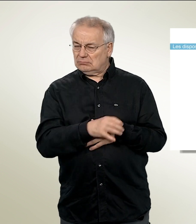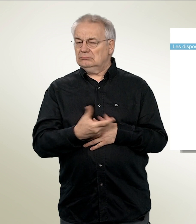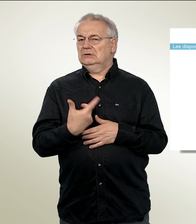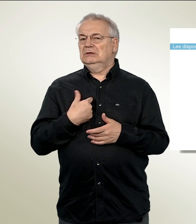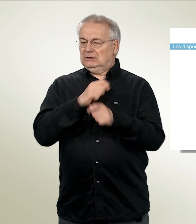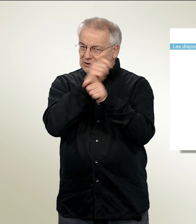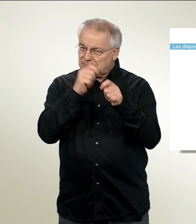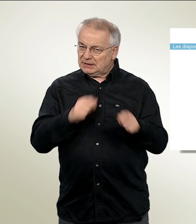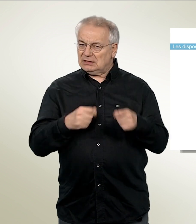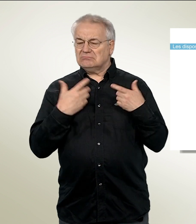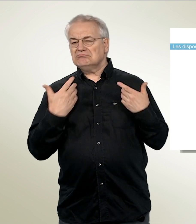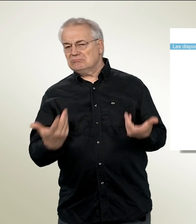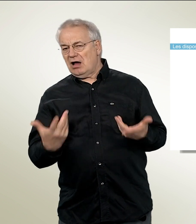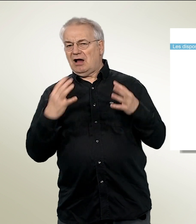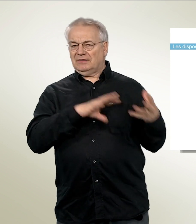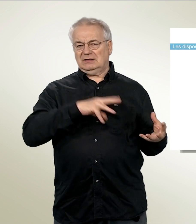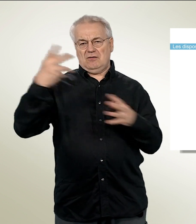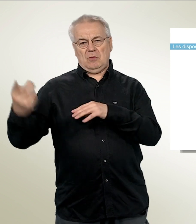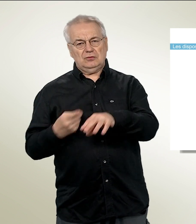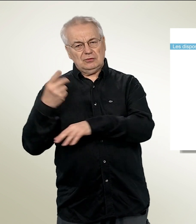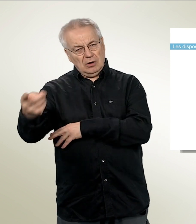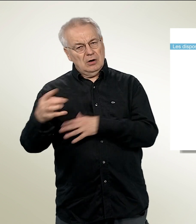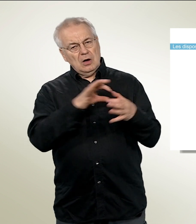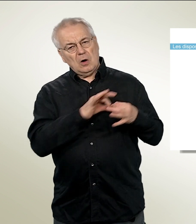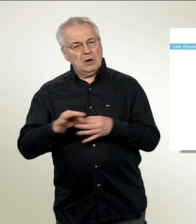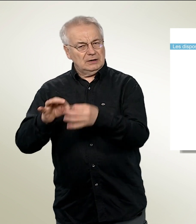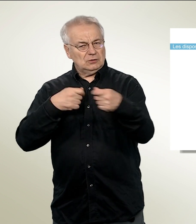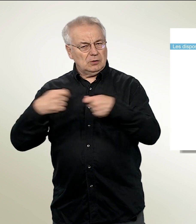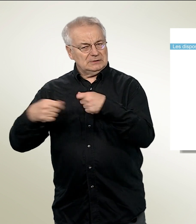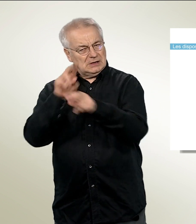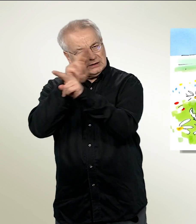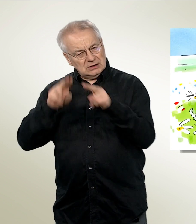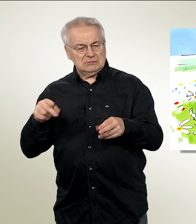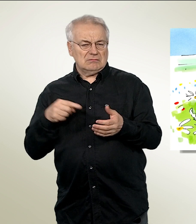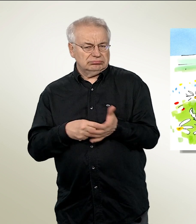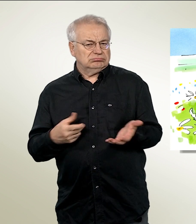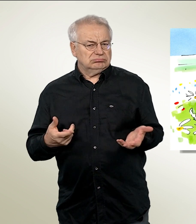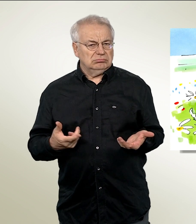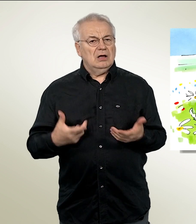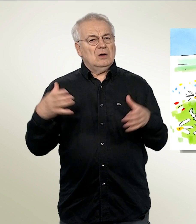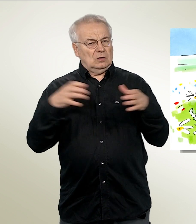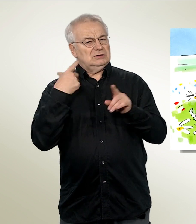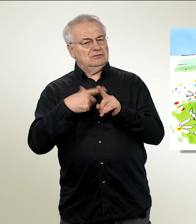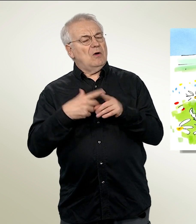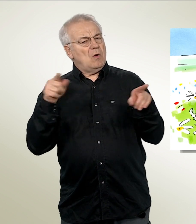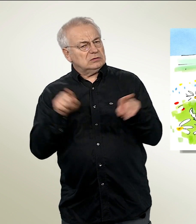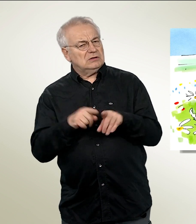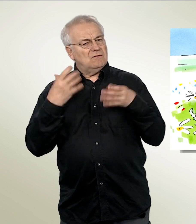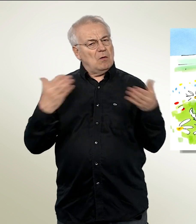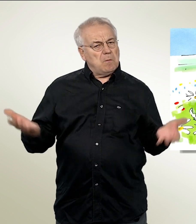respecter la dimension du développement durable dans ses relations commerciales internationales. Le Conseil fédéral veut lui aussi promouvoir des denrées